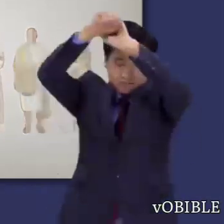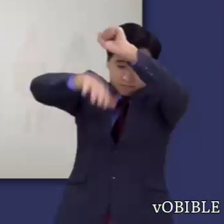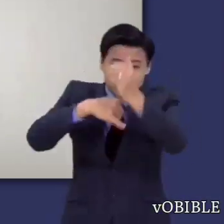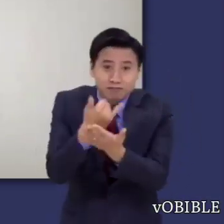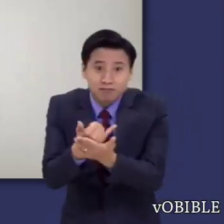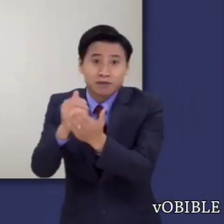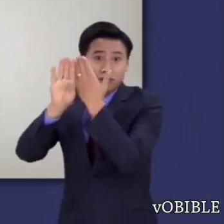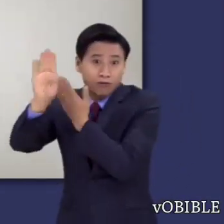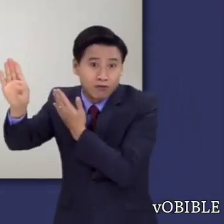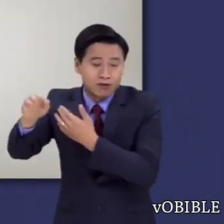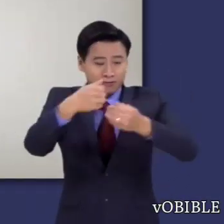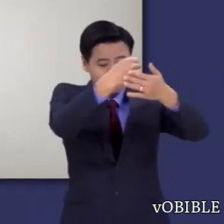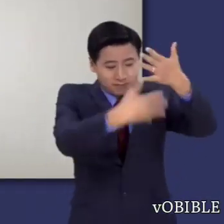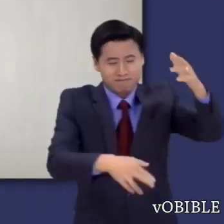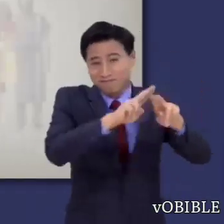约束。